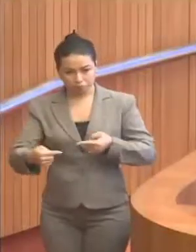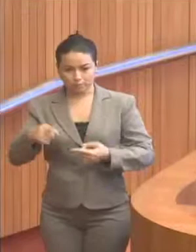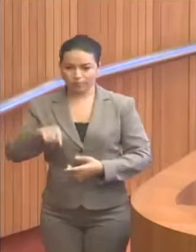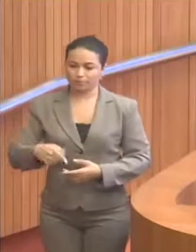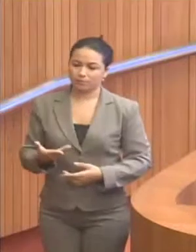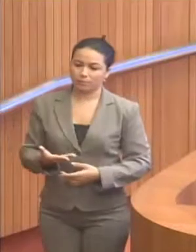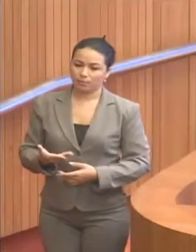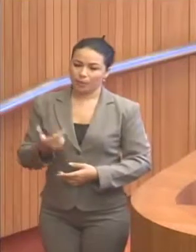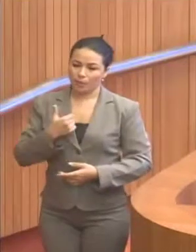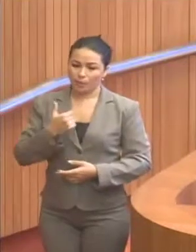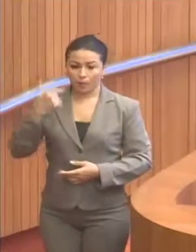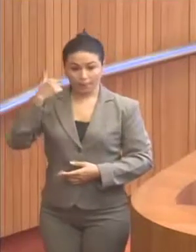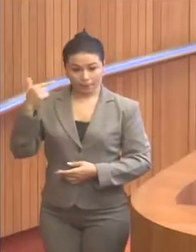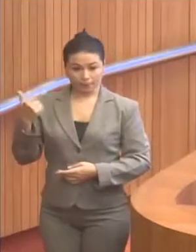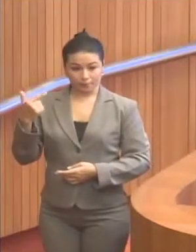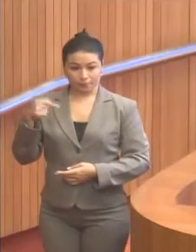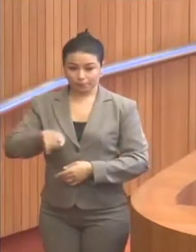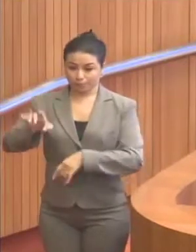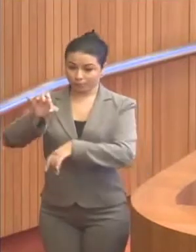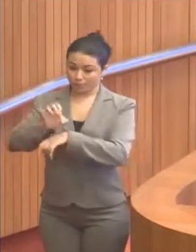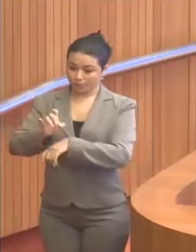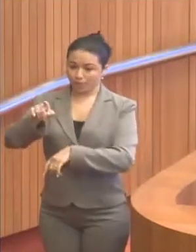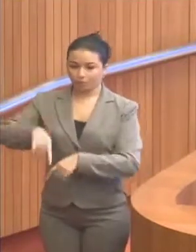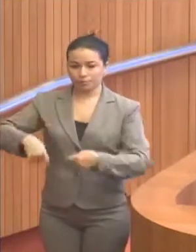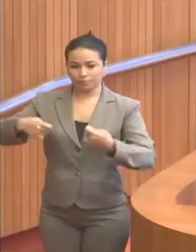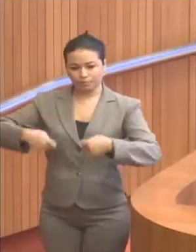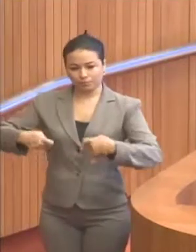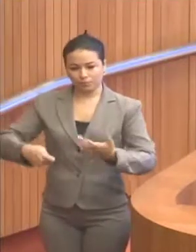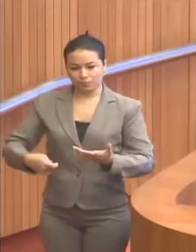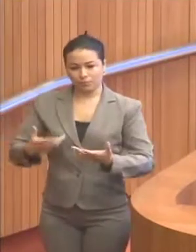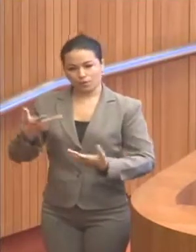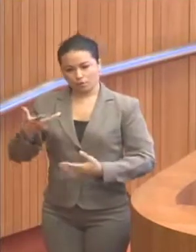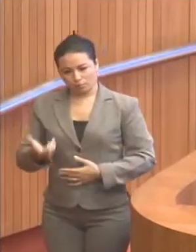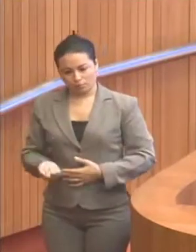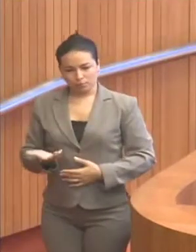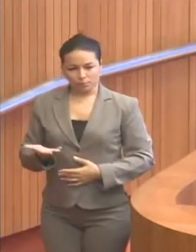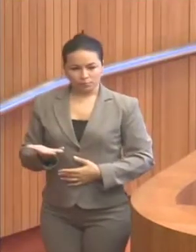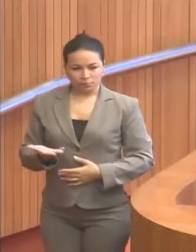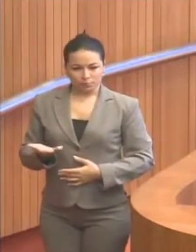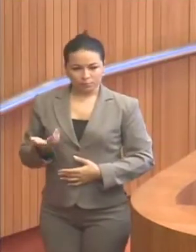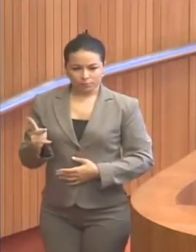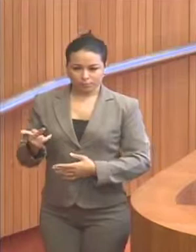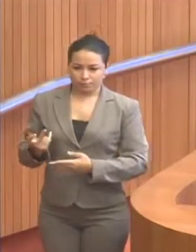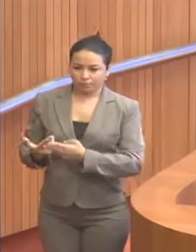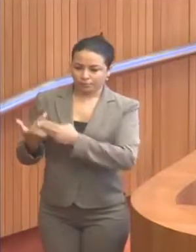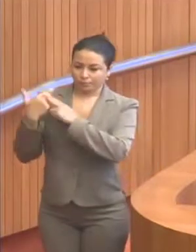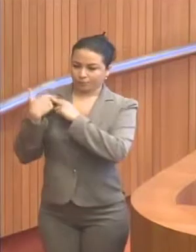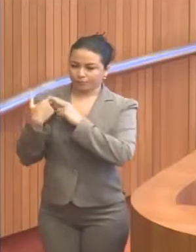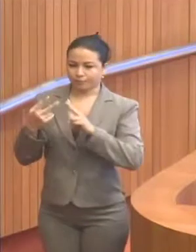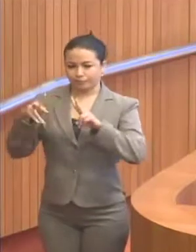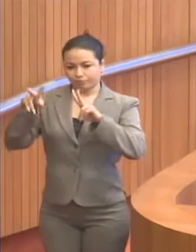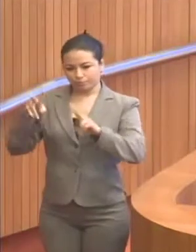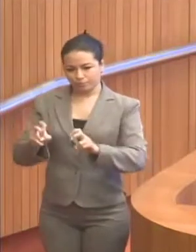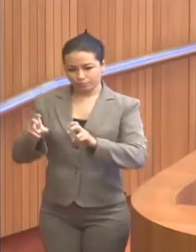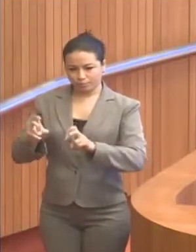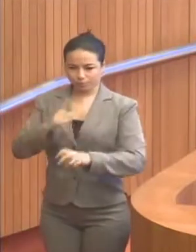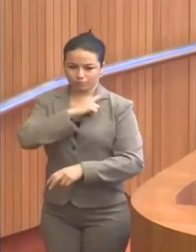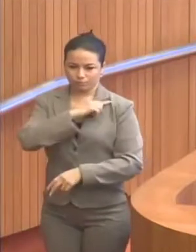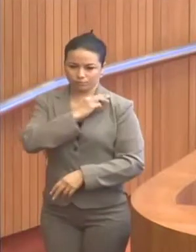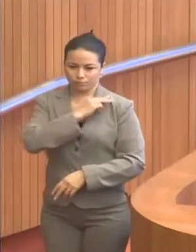essa, porque eu entendo que o Estado deveria assumir, né, a sua obrigação em relação ao ensino